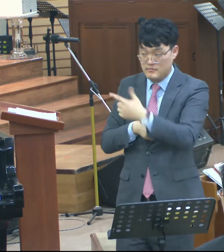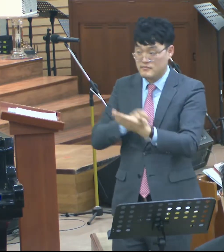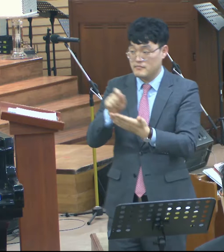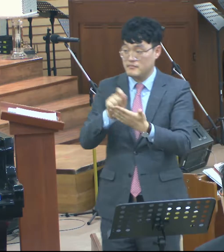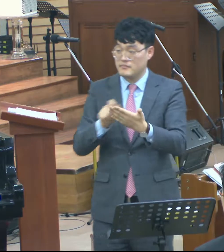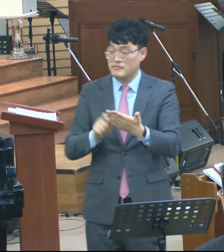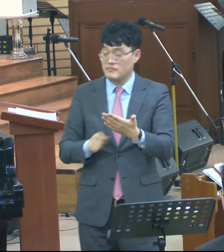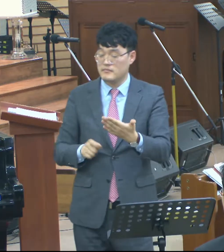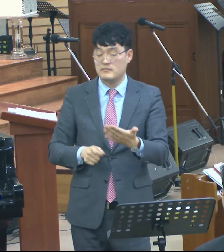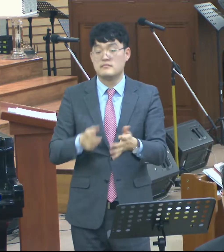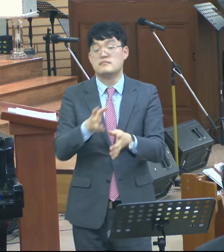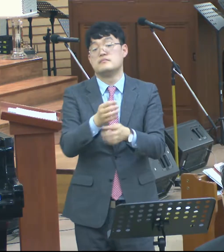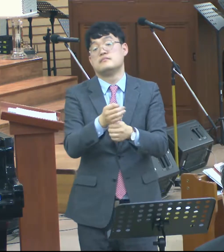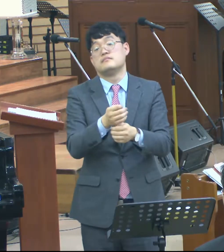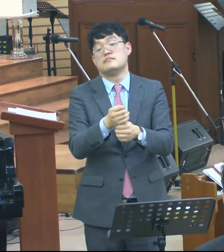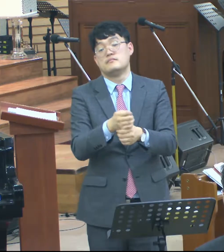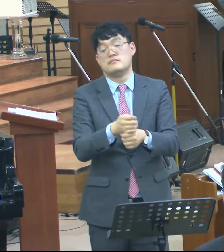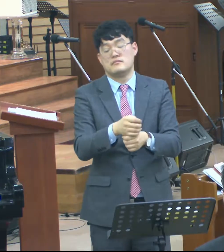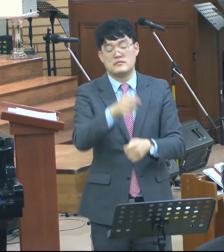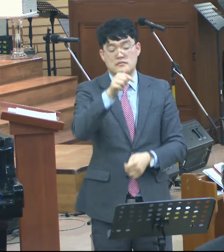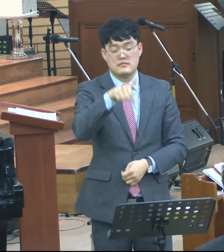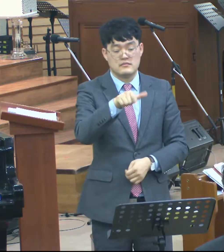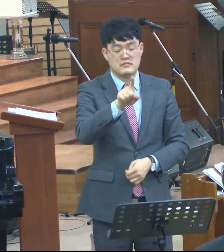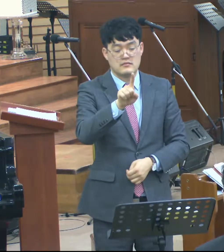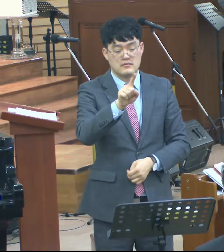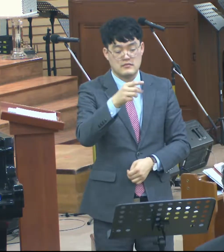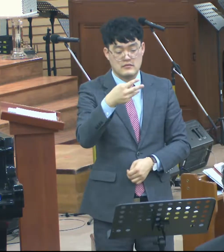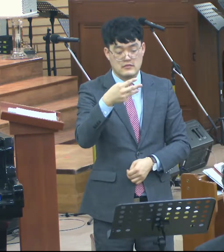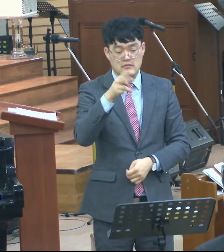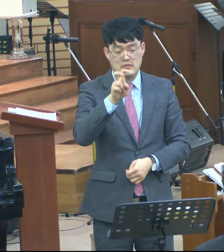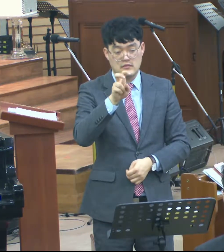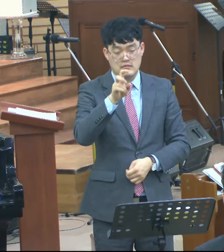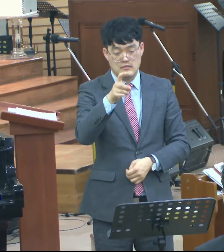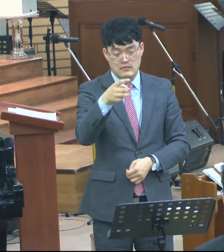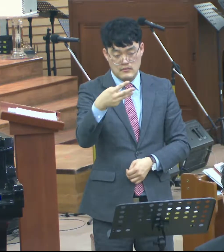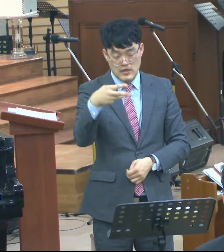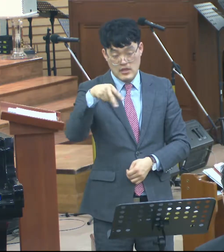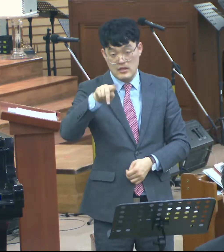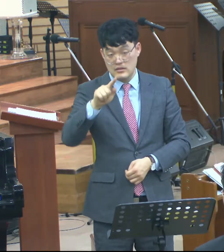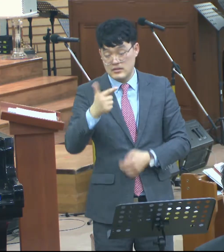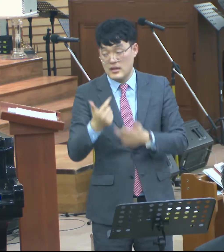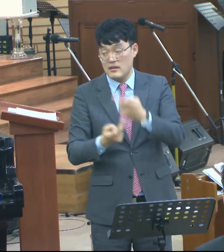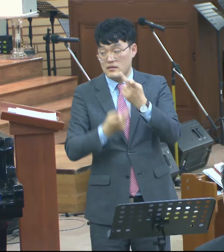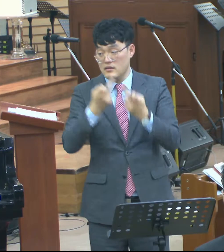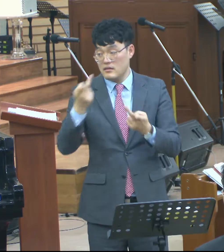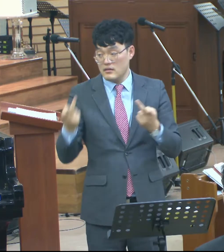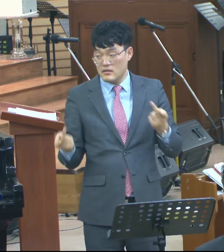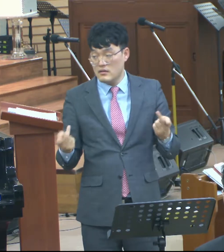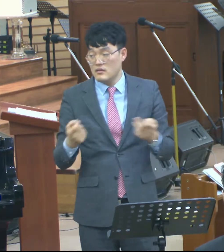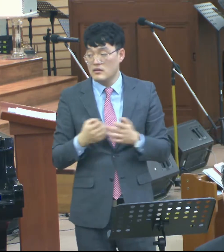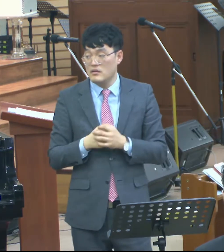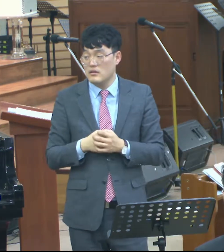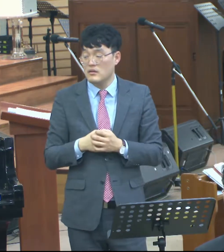아세요? 갈멜산 사건 훨씬 이전 같죠? 그렇지 않습니다. 이것이 어쩌면 아합의 마지막